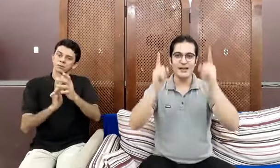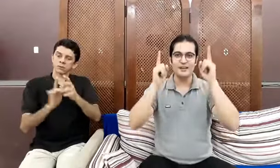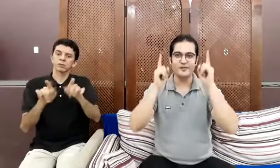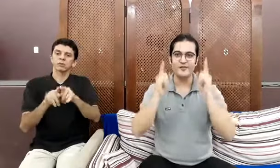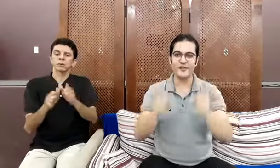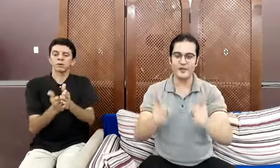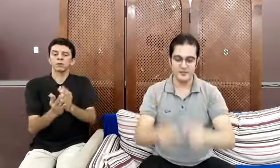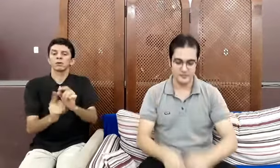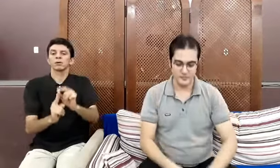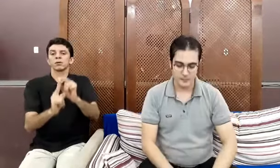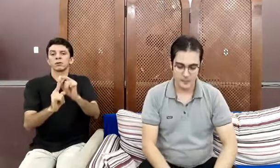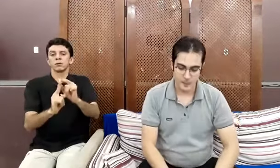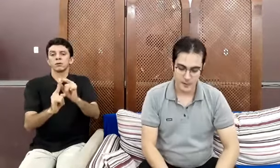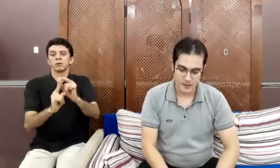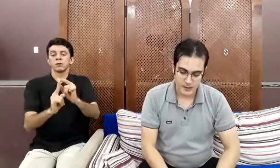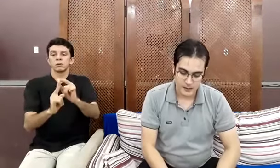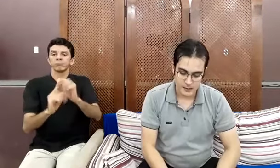continua viva.